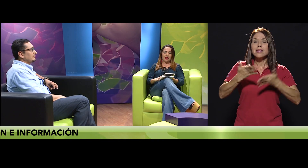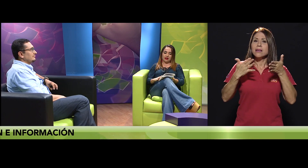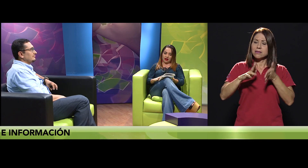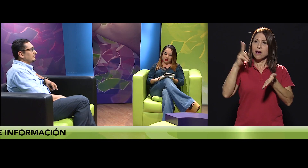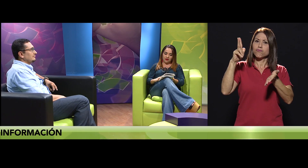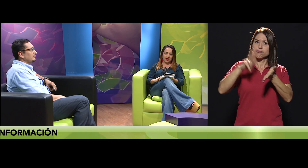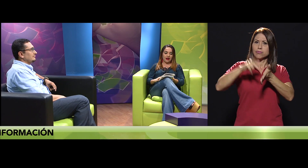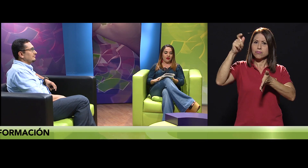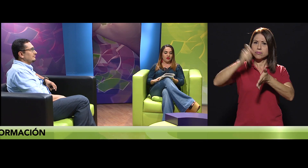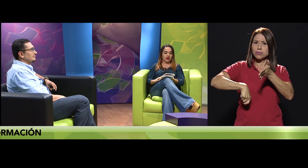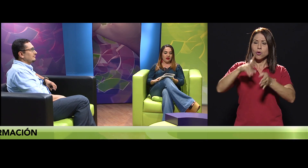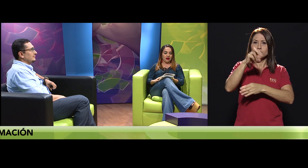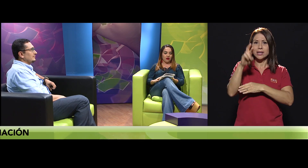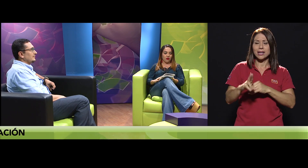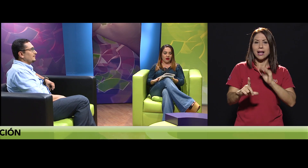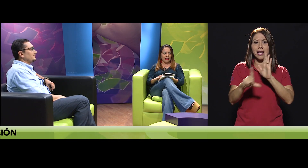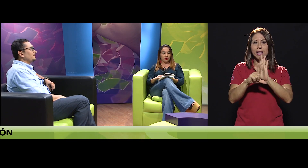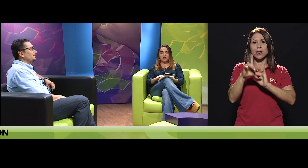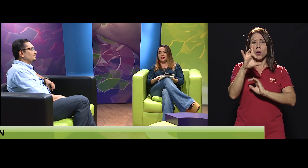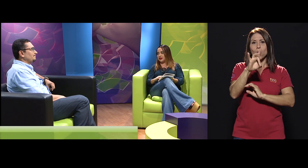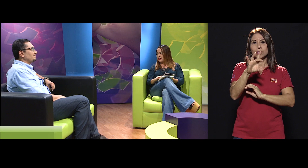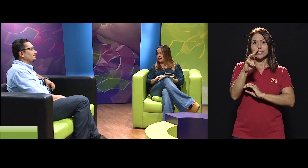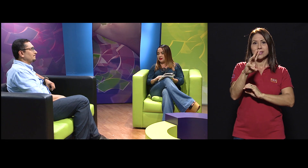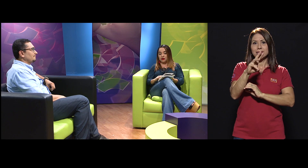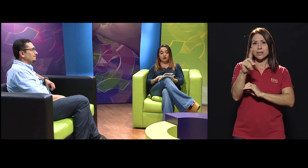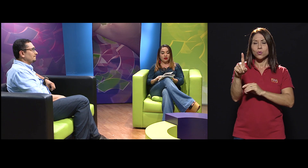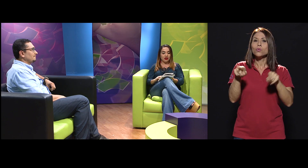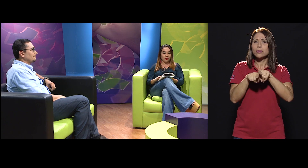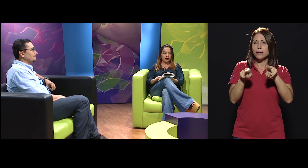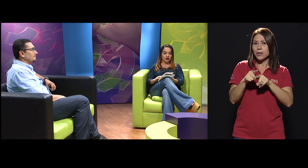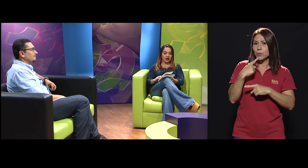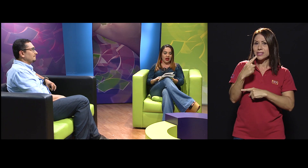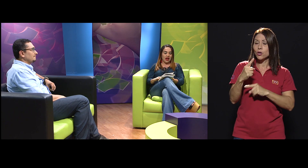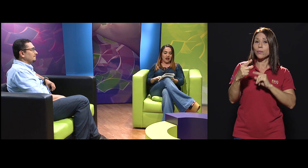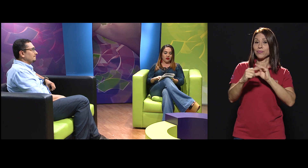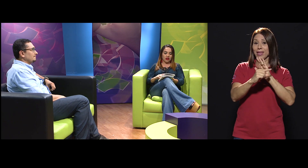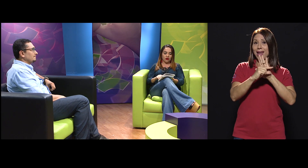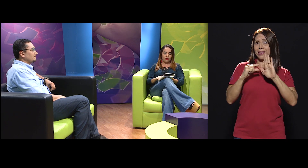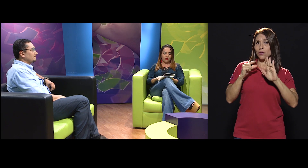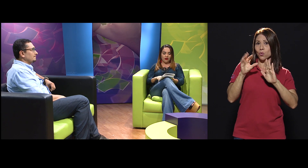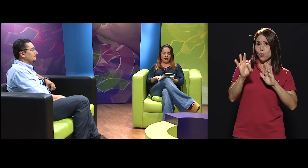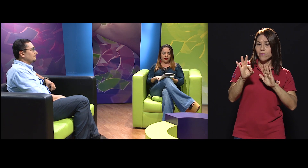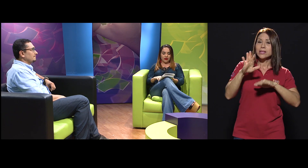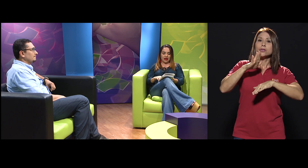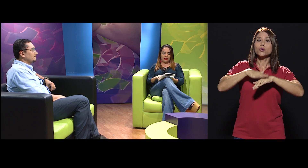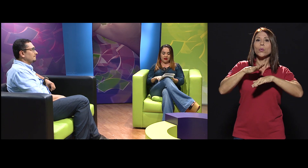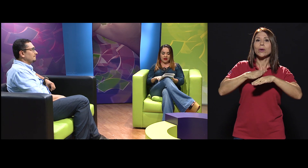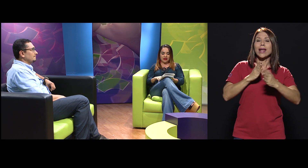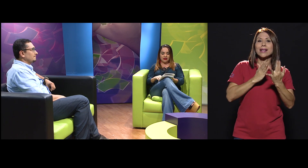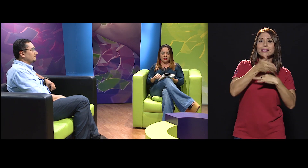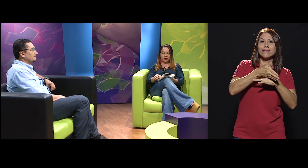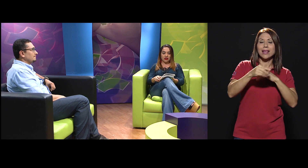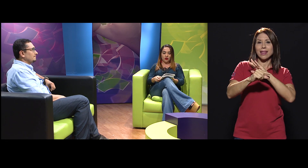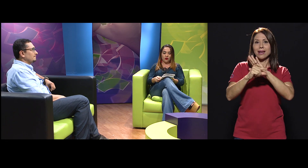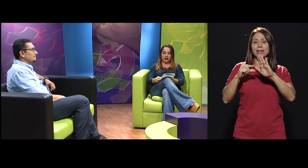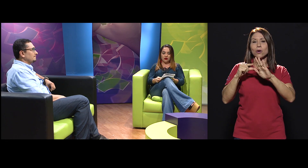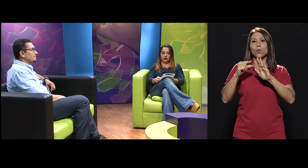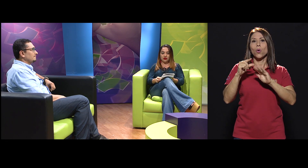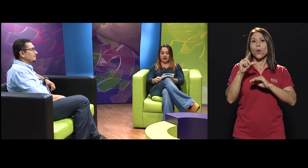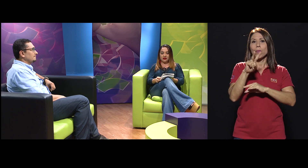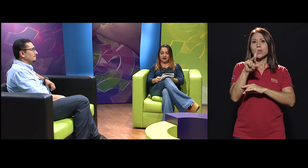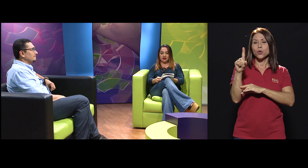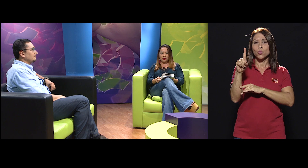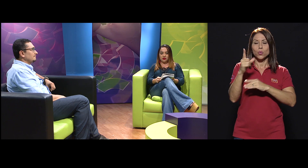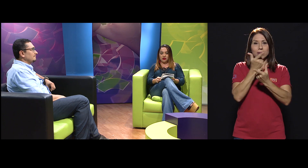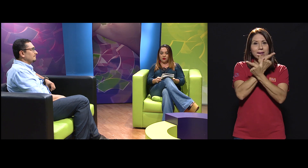Discapacidad, que está ratificada en Costa Rica, como la ley 86-61 también lo menciona, en su artículo 9 de accesibilidad y en su artículo